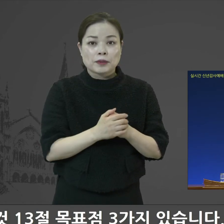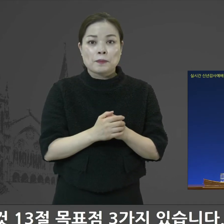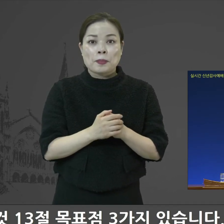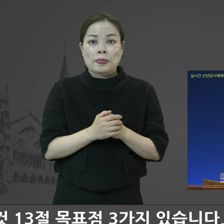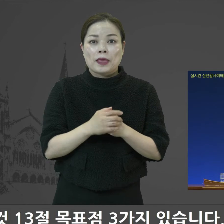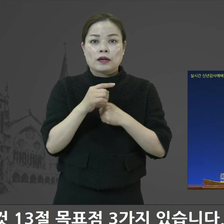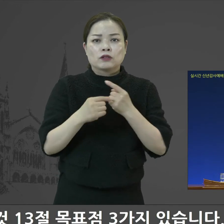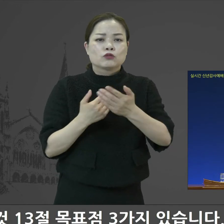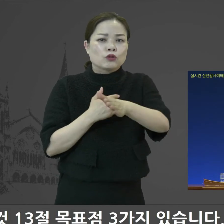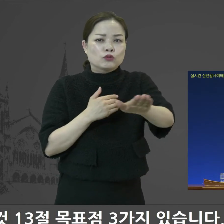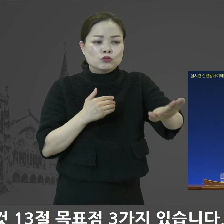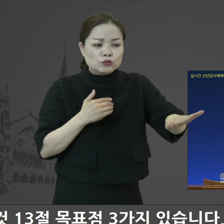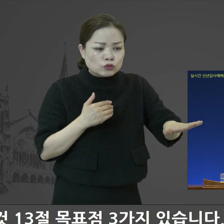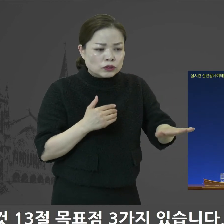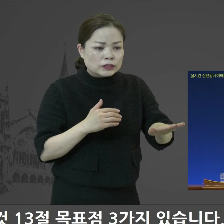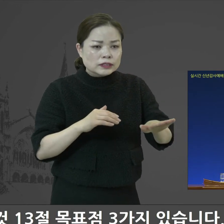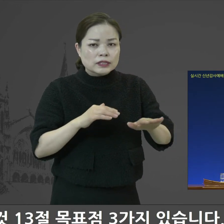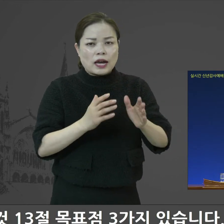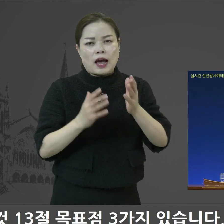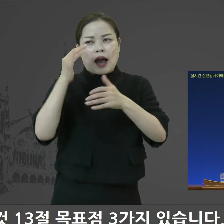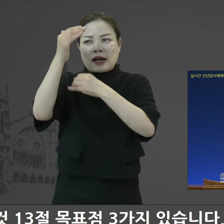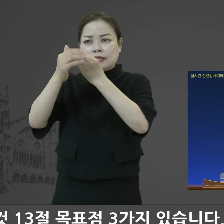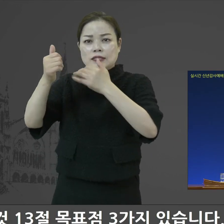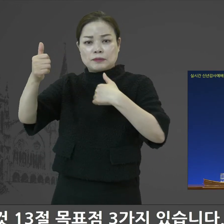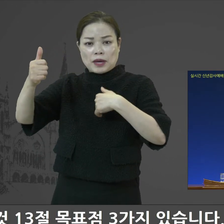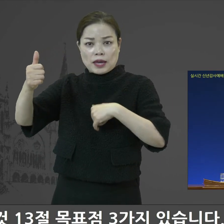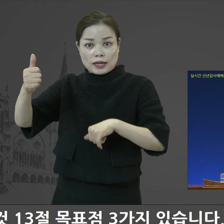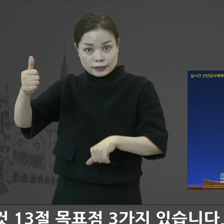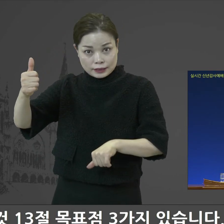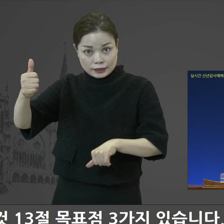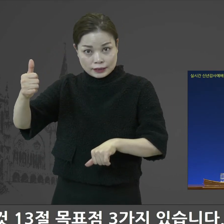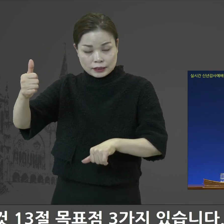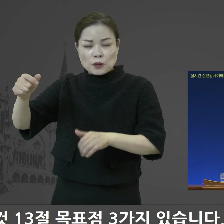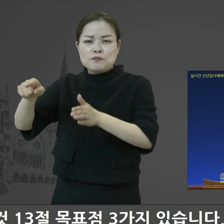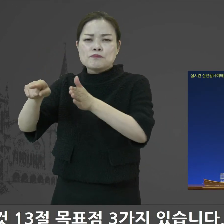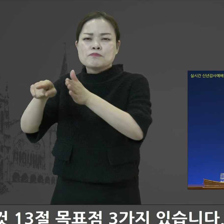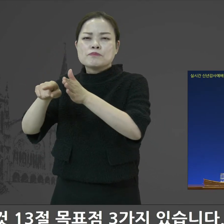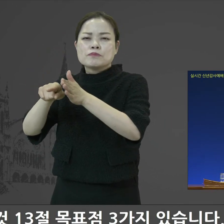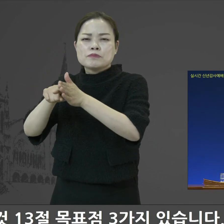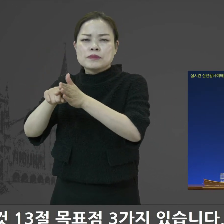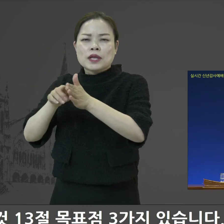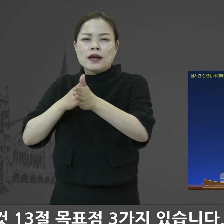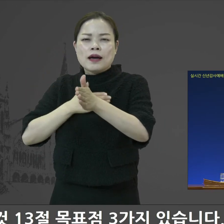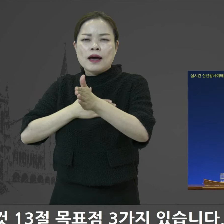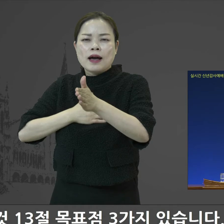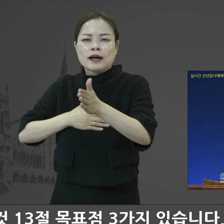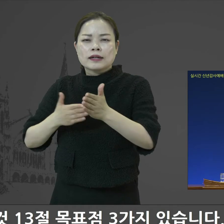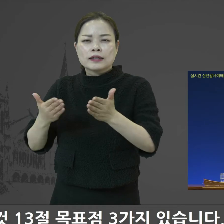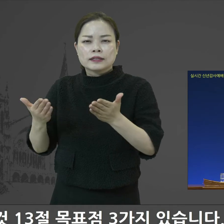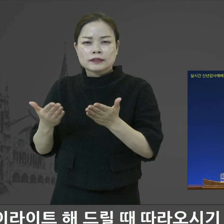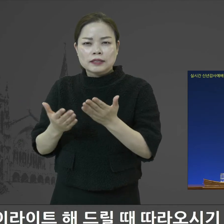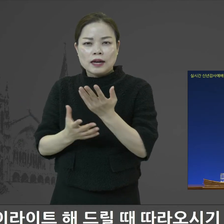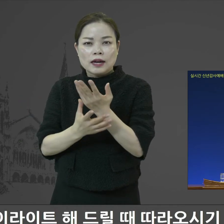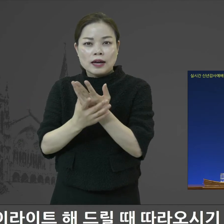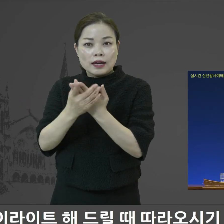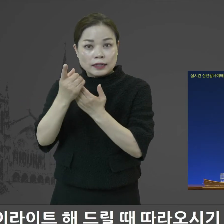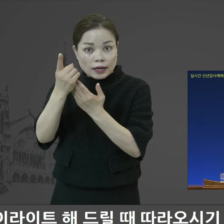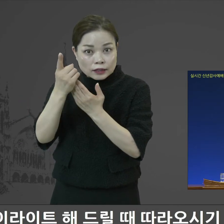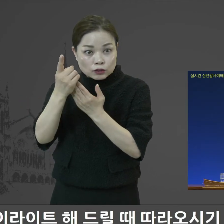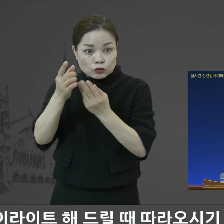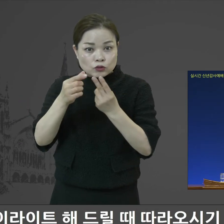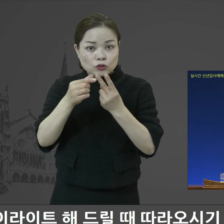읽겠습니다. 우리가 다 하나님의 아들을 첫째 믿는 것과 아는 일에 하나 되어,